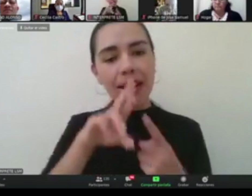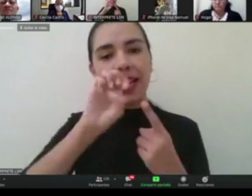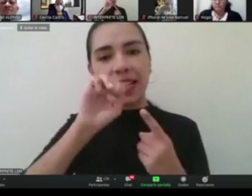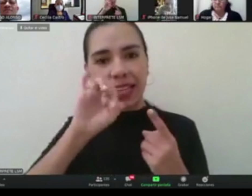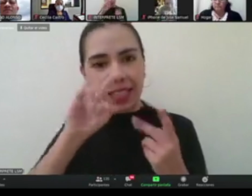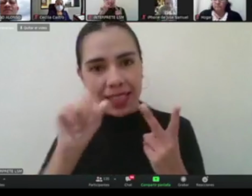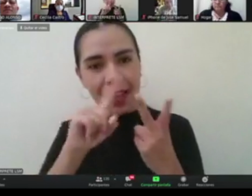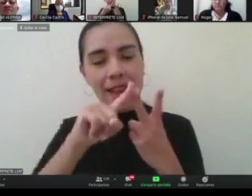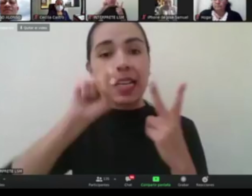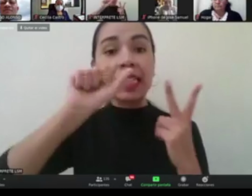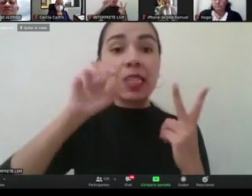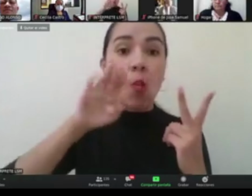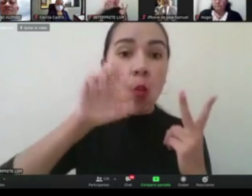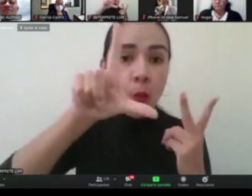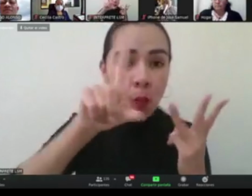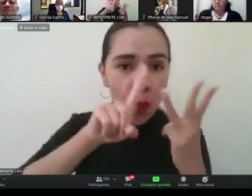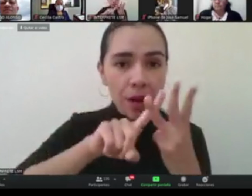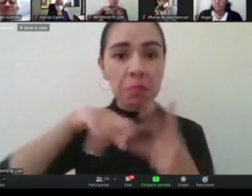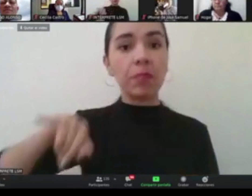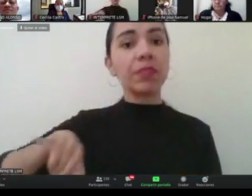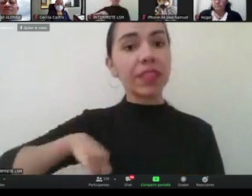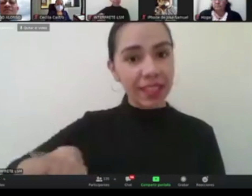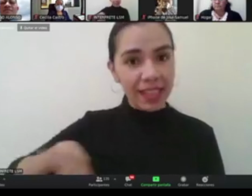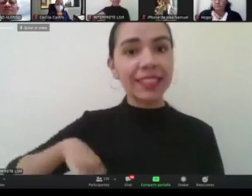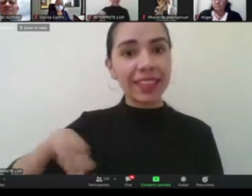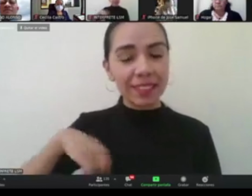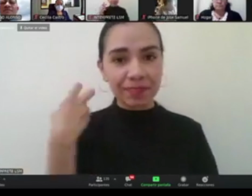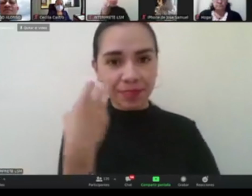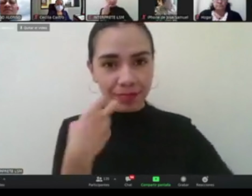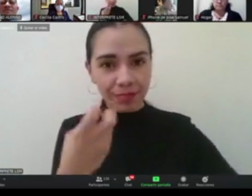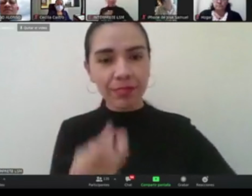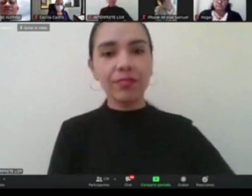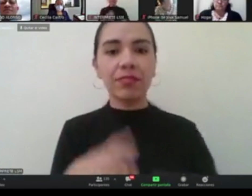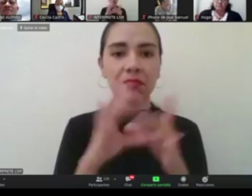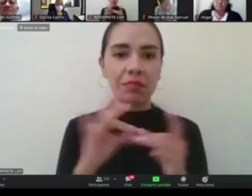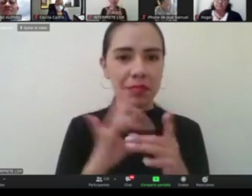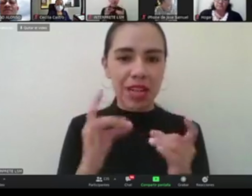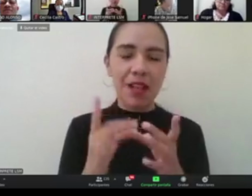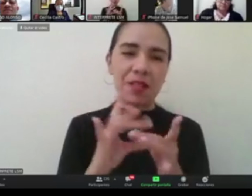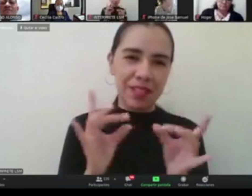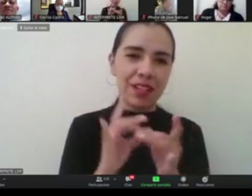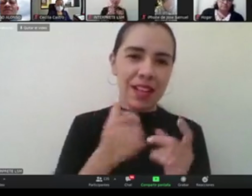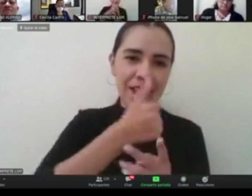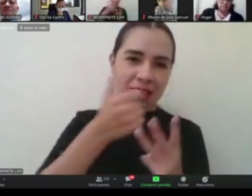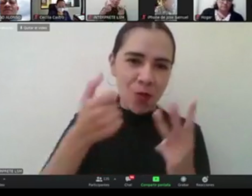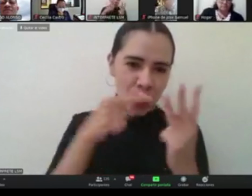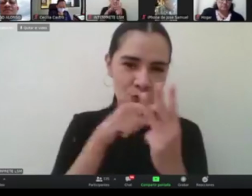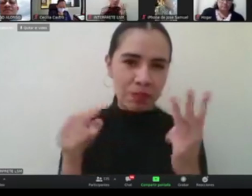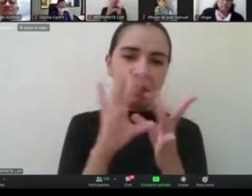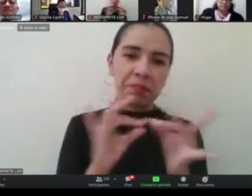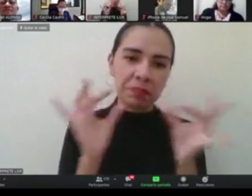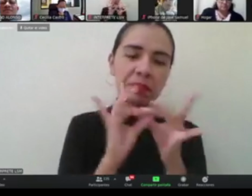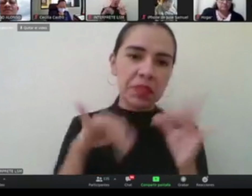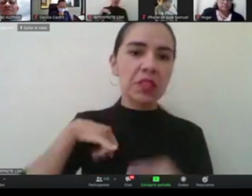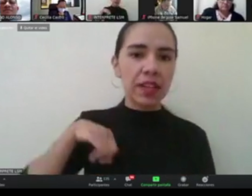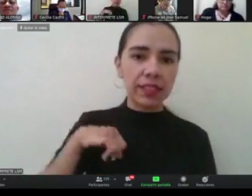como para Samuel. Interesante esta parte que cada uno de ellos ha manejado,